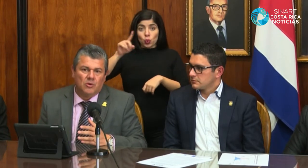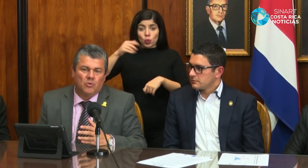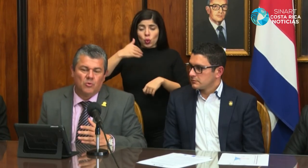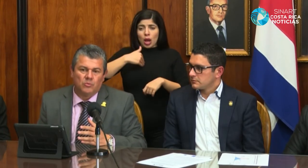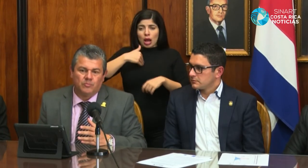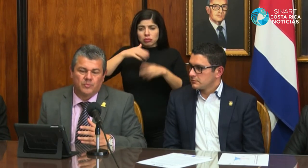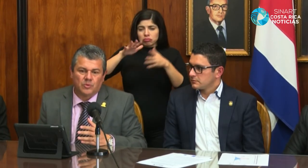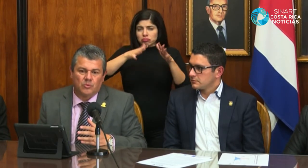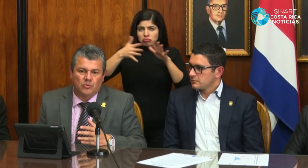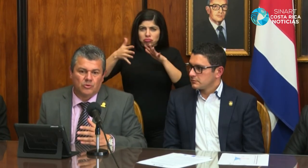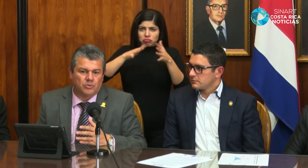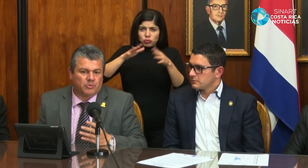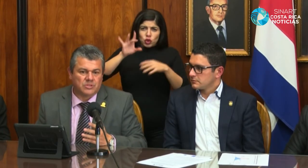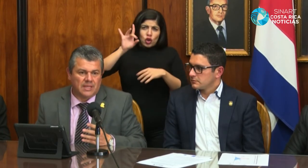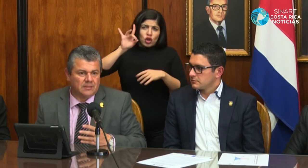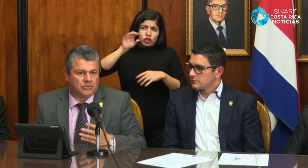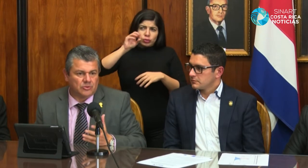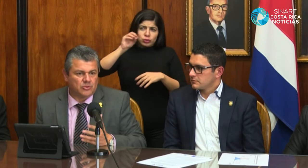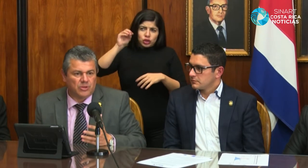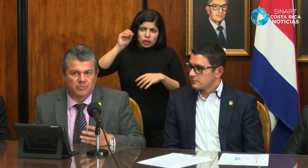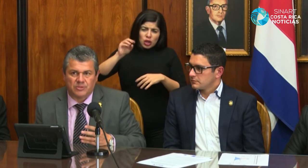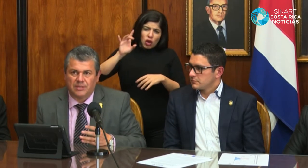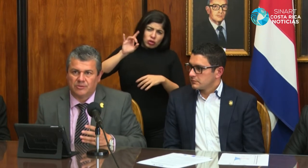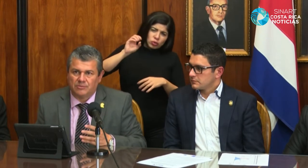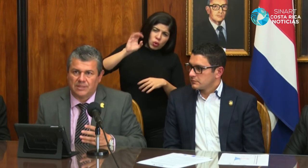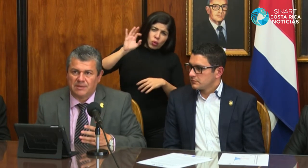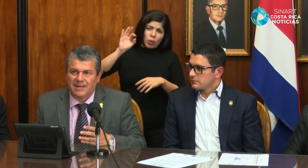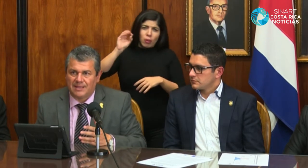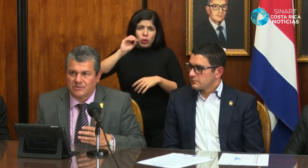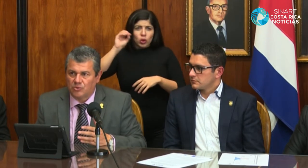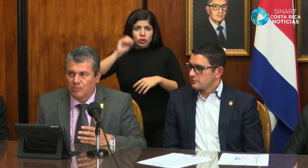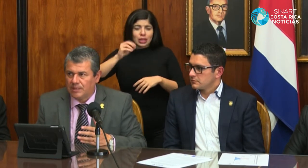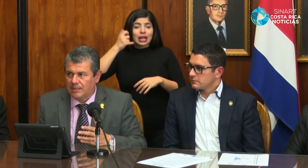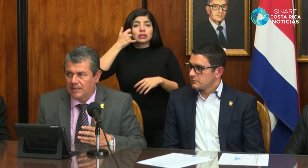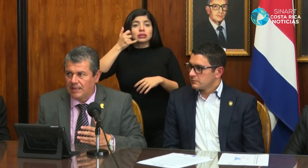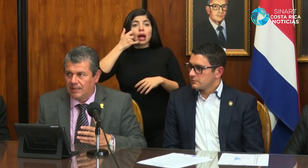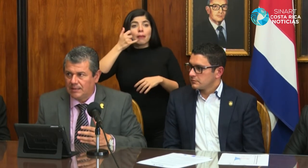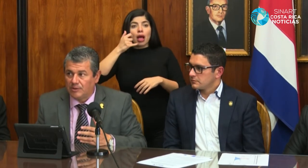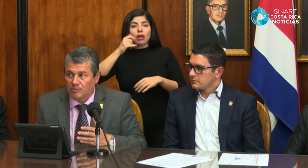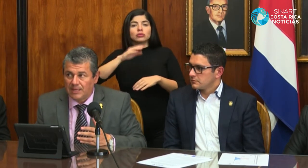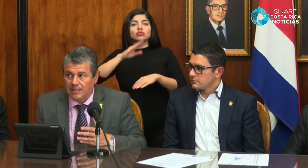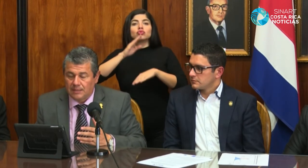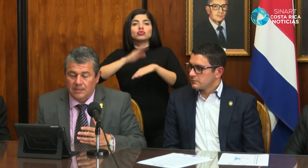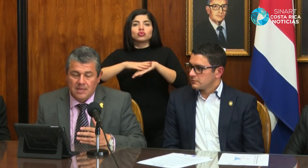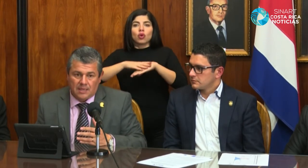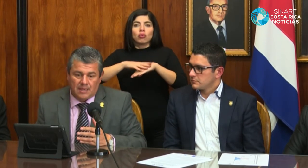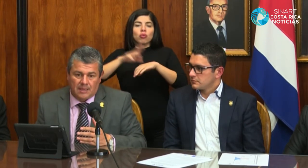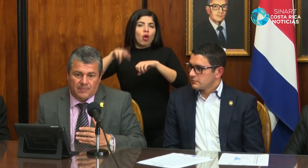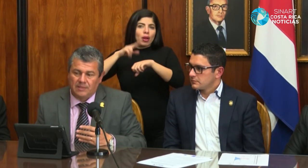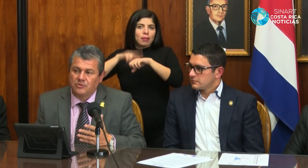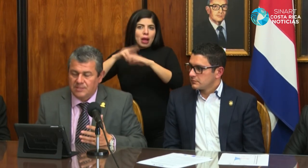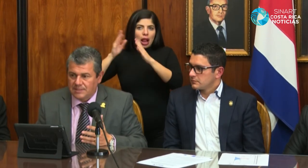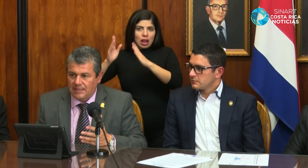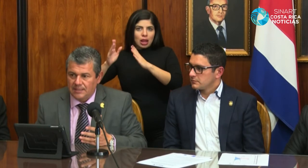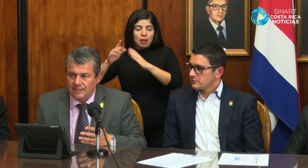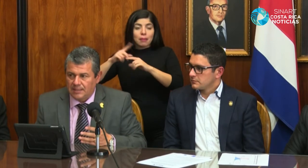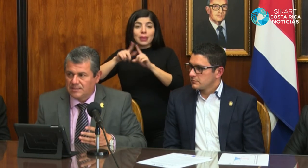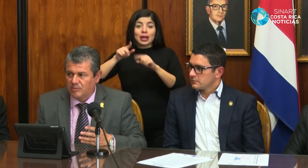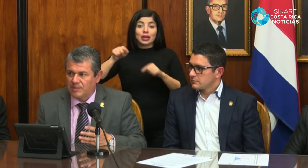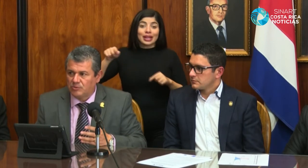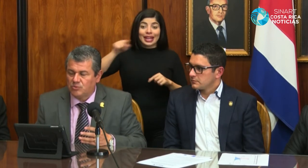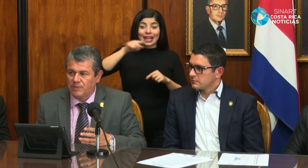menos un 8%, 8-9% de llamadas sobre la normalidad. Ellos